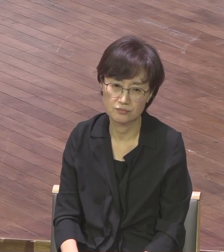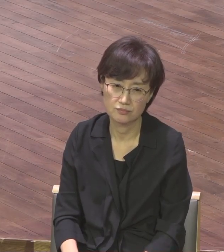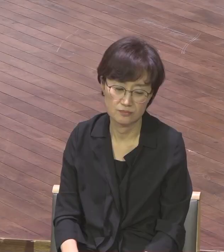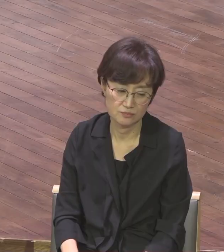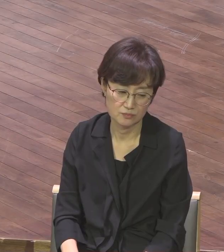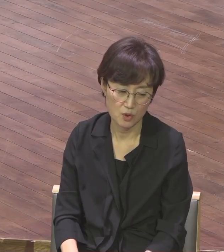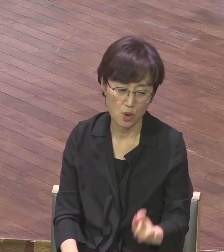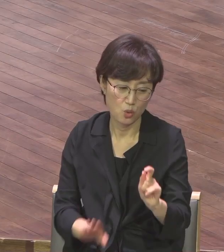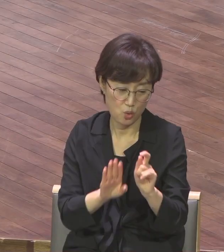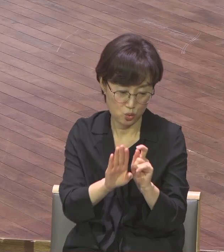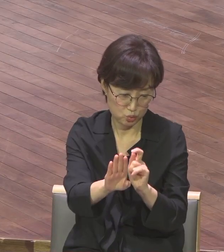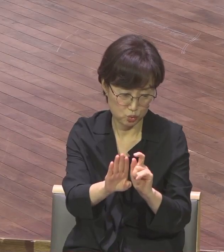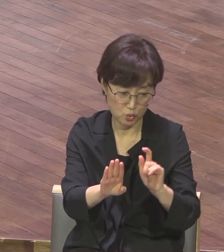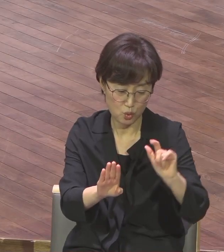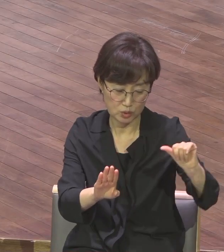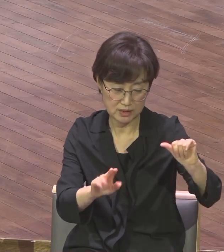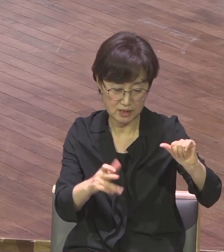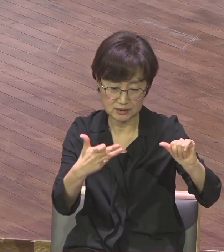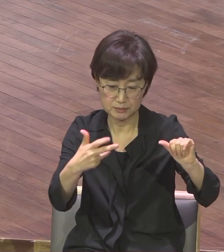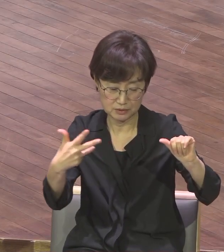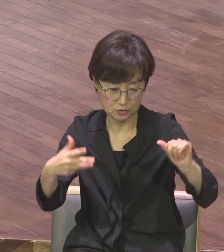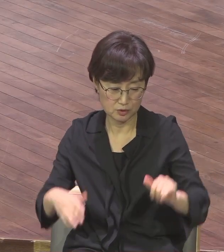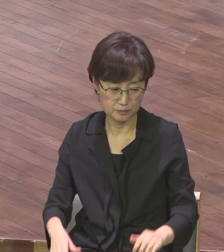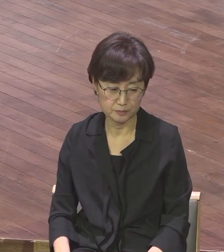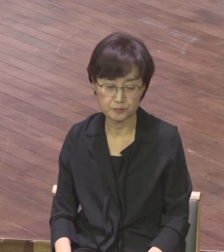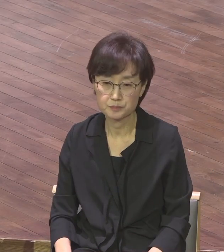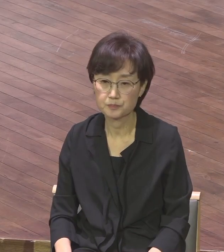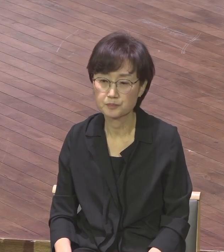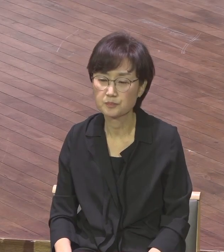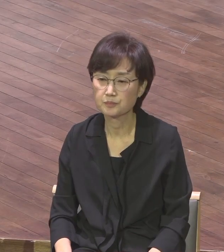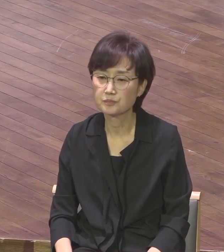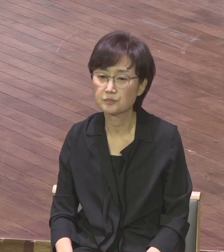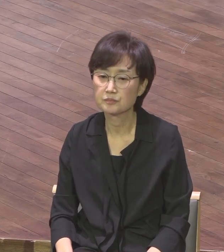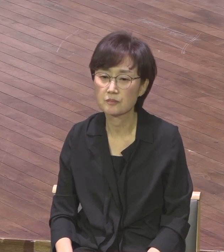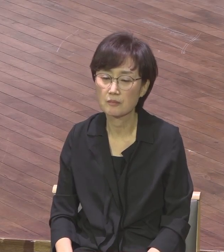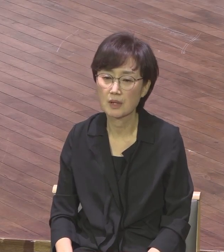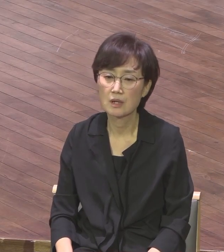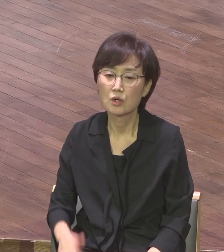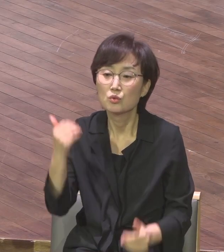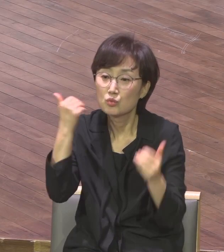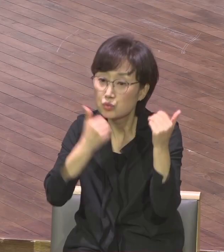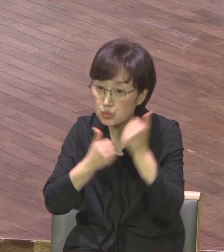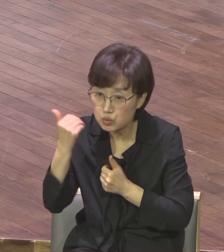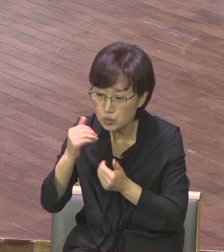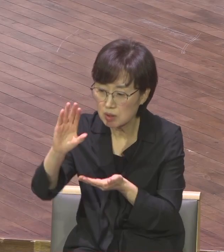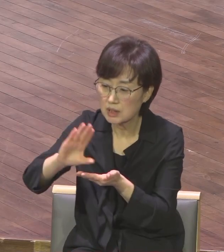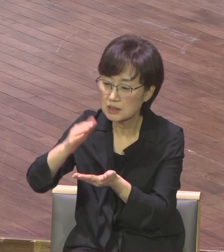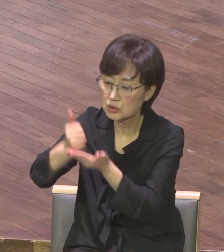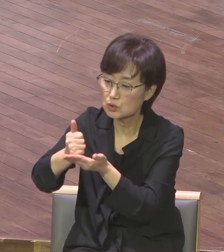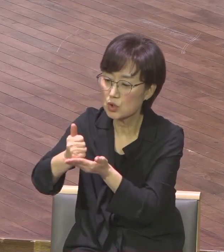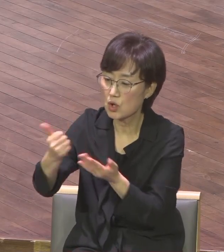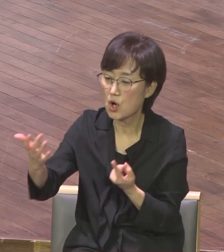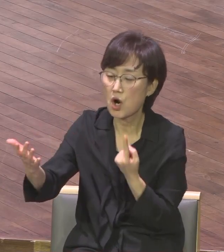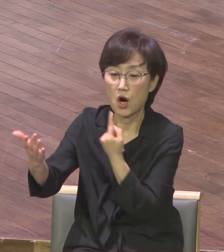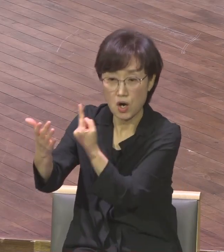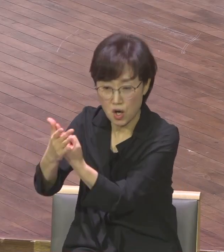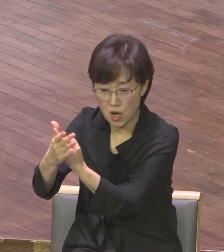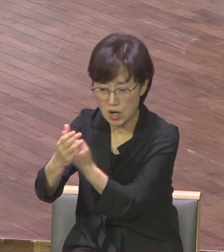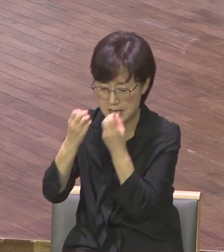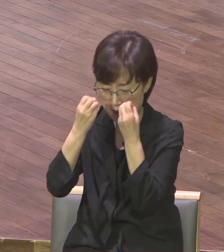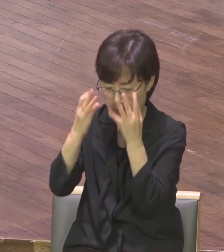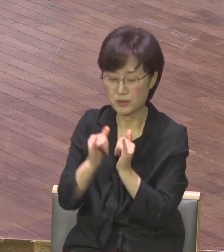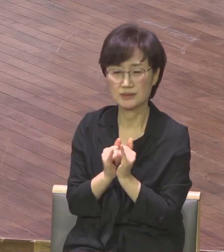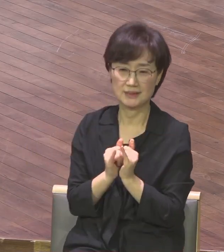고린도후서 5장 17절로 19절에 이 사실을 아주 구체적으로 밝혀주고 있습니다. 그런 자 누구든지 그리스도 안에 있으면 새로운 피조물이라. 이전